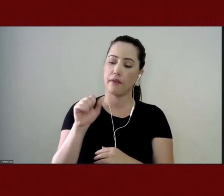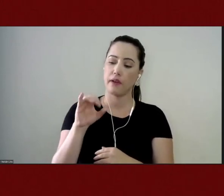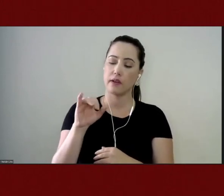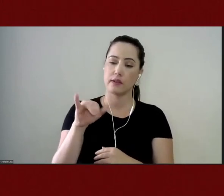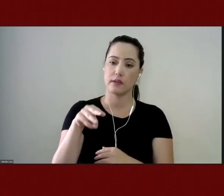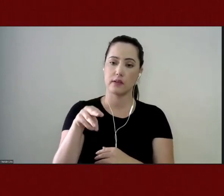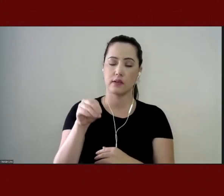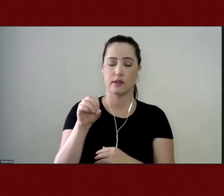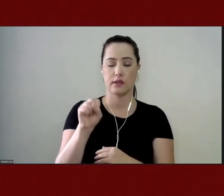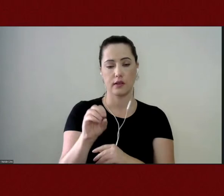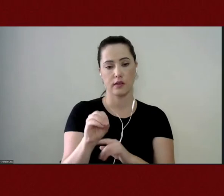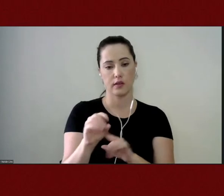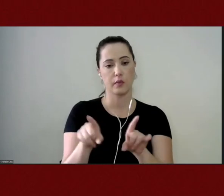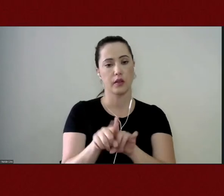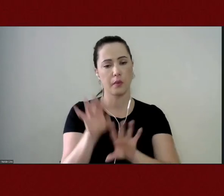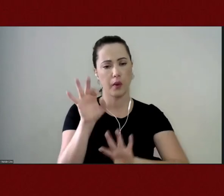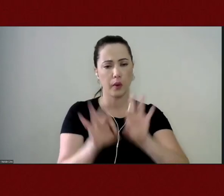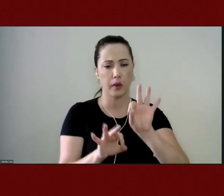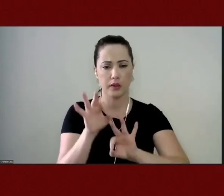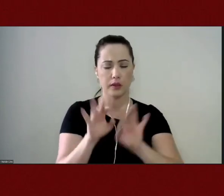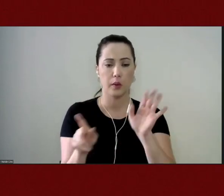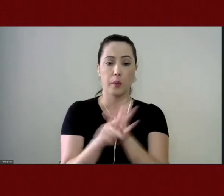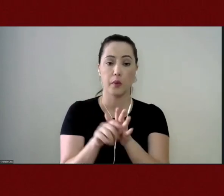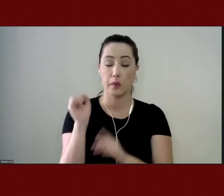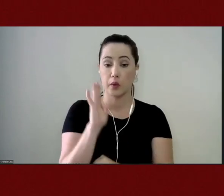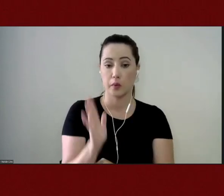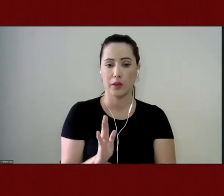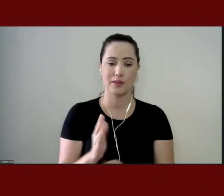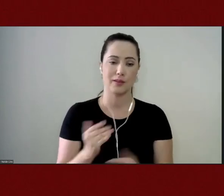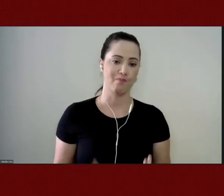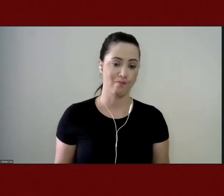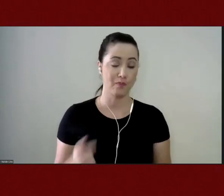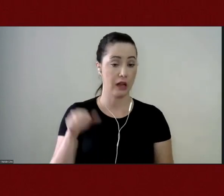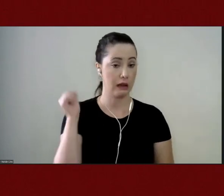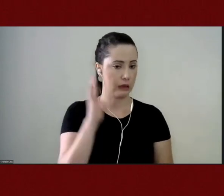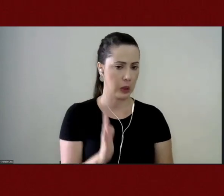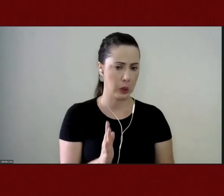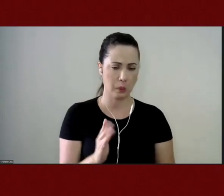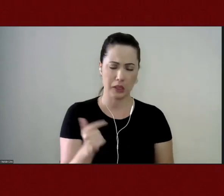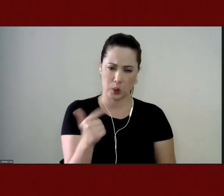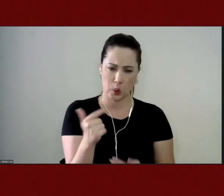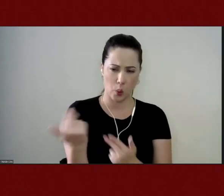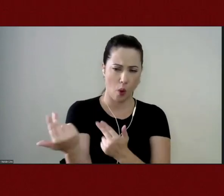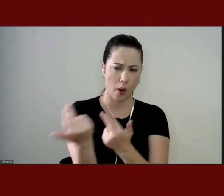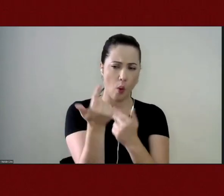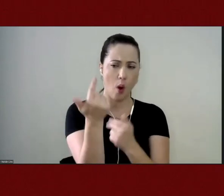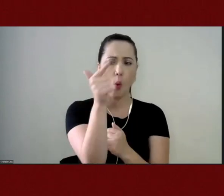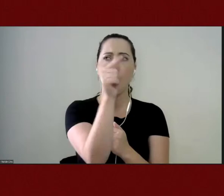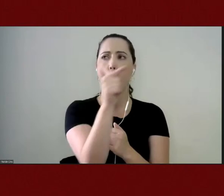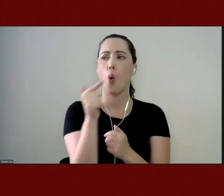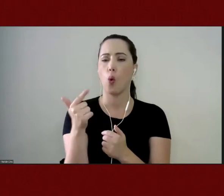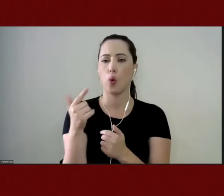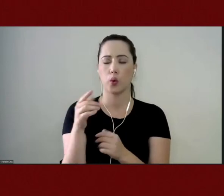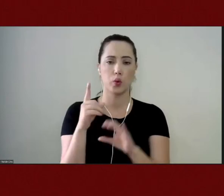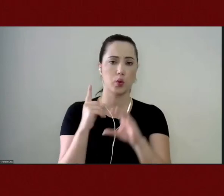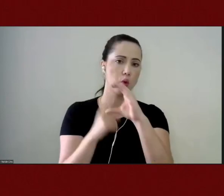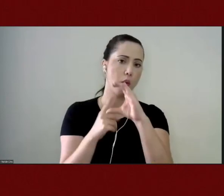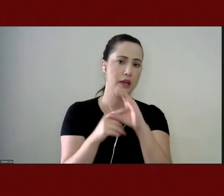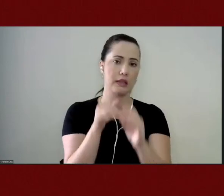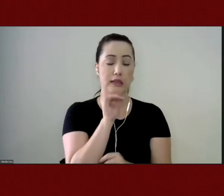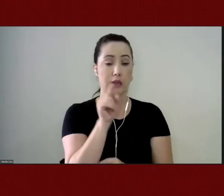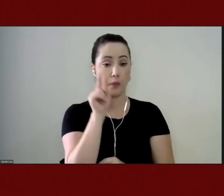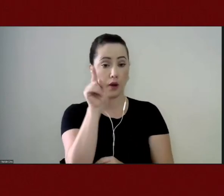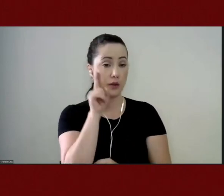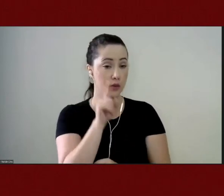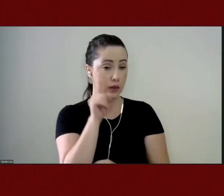na sociedade brasileira. No Brasil, não se verifica a situação vivida nos comunistas dos Estados Unidos, que, sob a